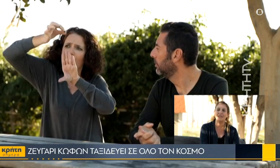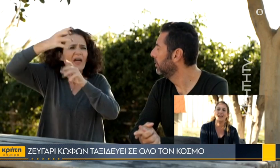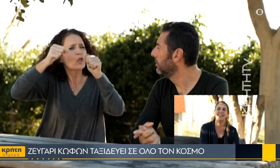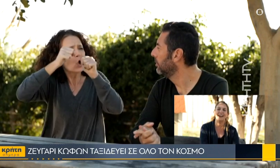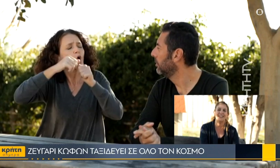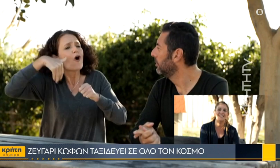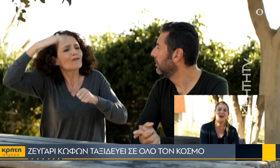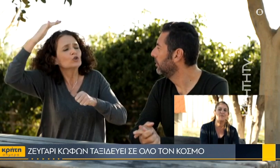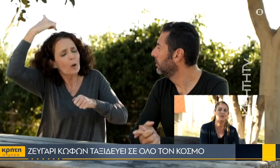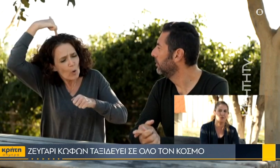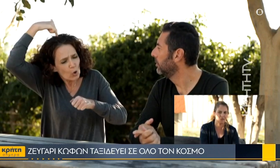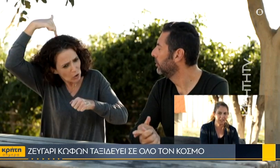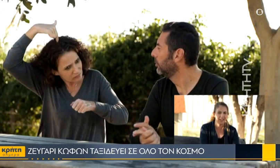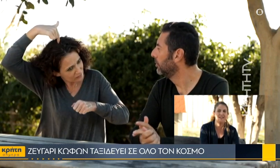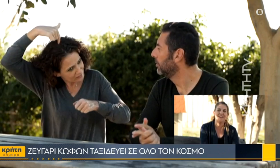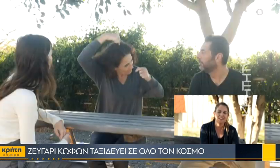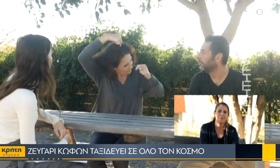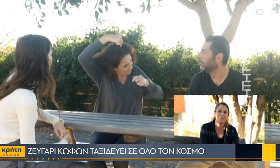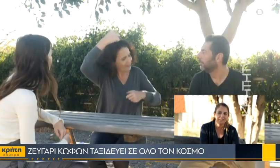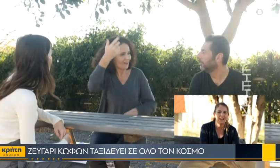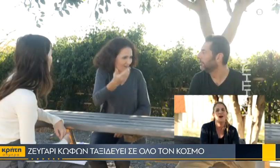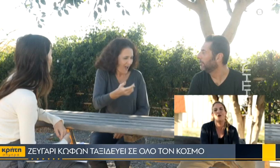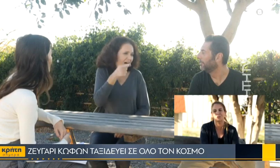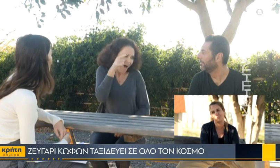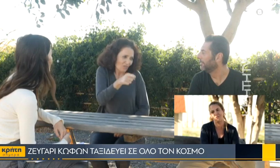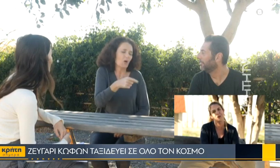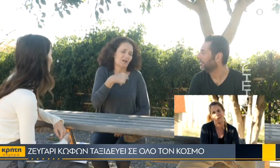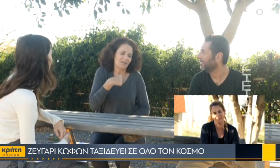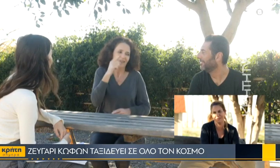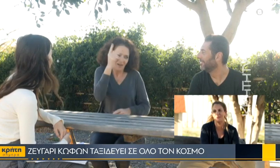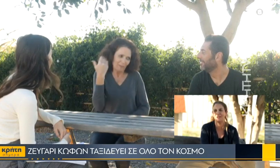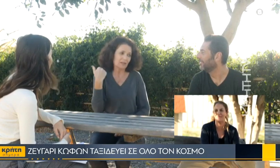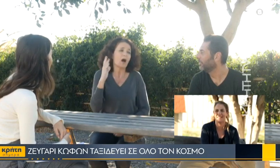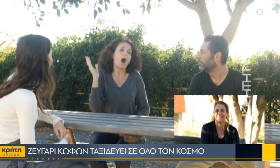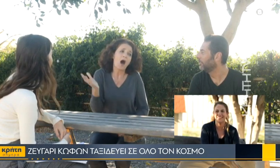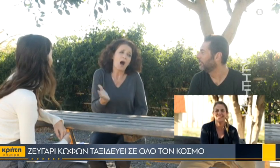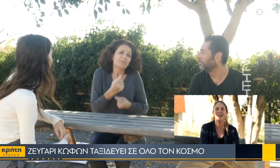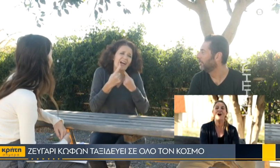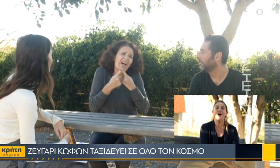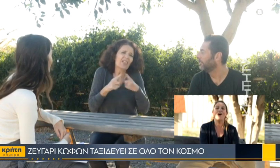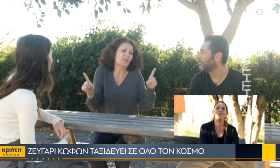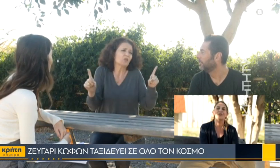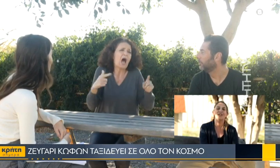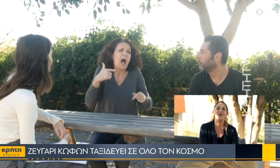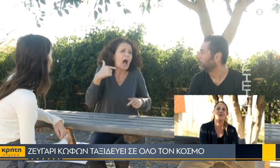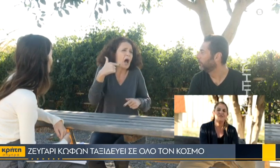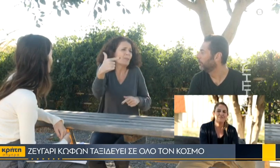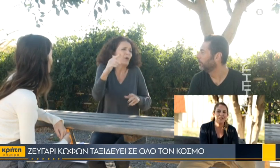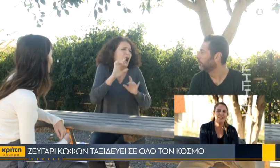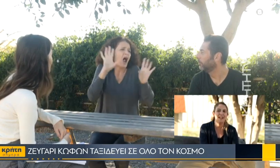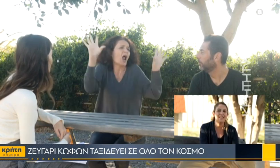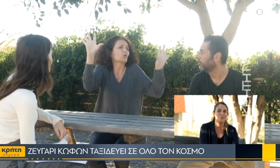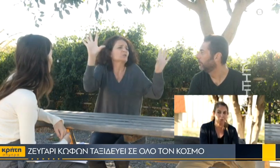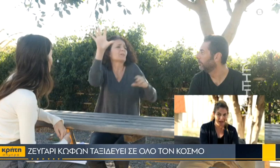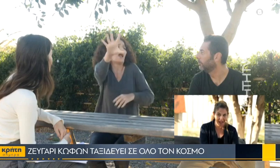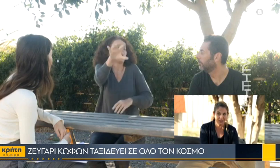Οπότε πηγαίνει κανείς από την Νορβηγία. Είναι πραγματικά όσο πιο βόρεια νομίζω μπορεί να πάει κανείς. Οπότε όταν